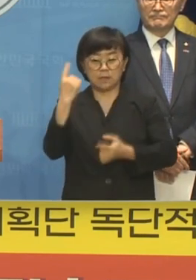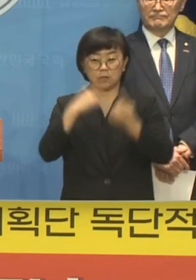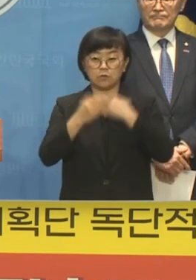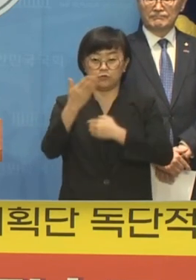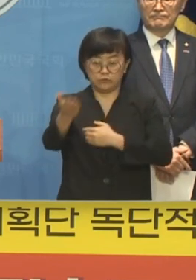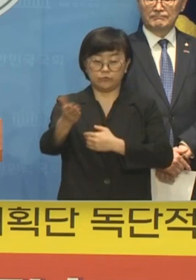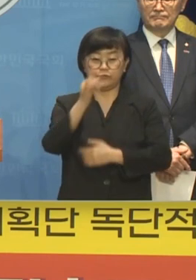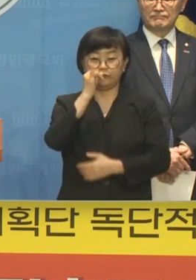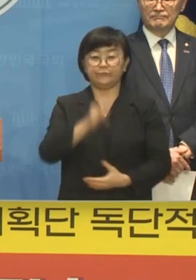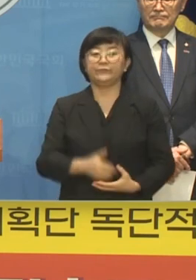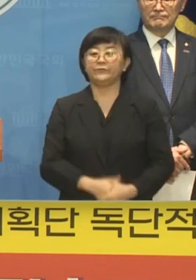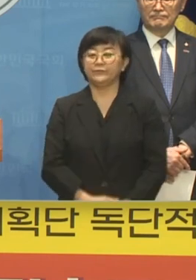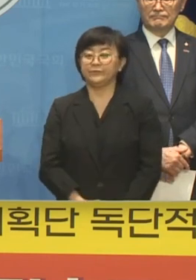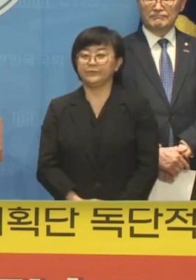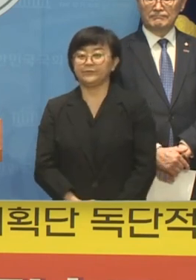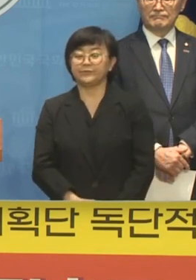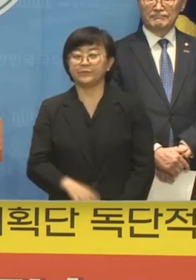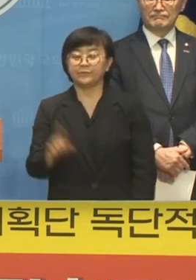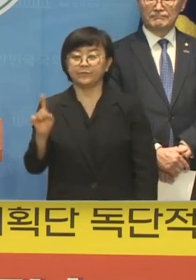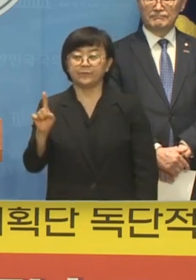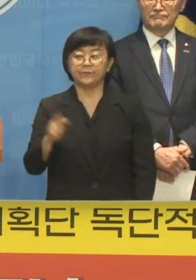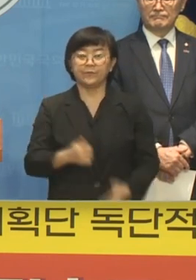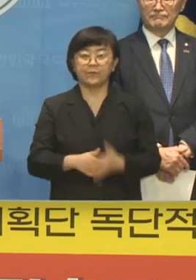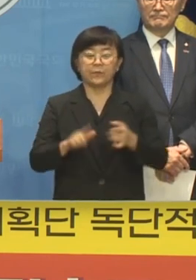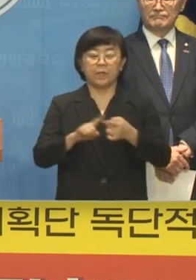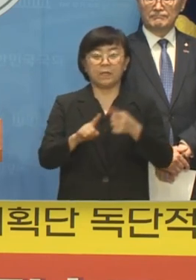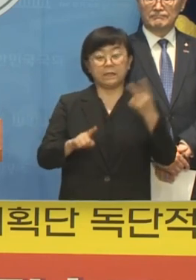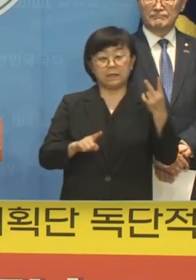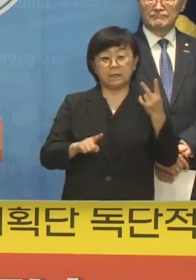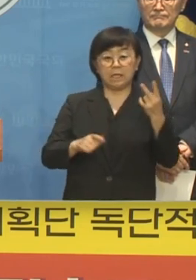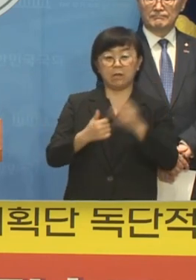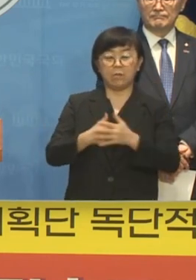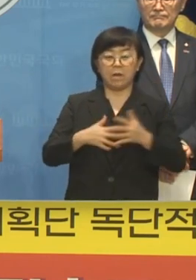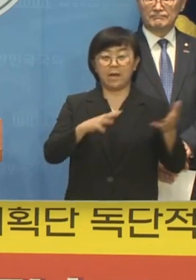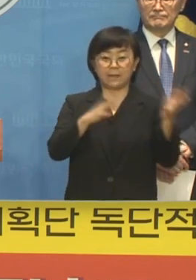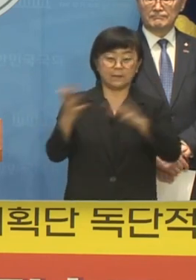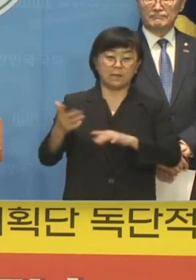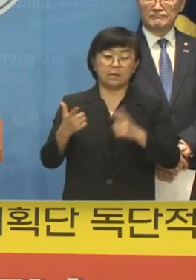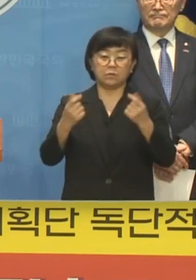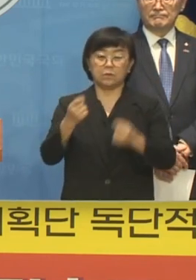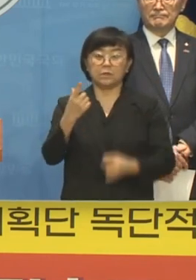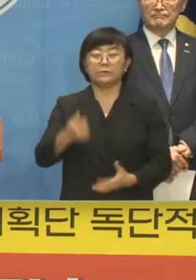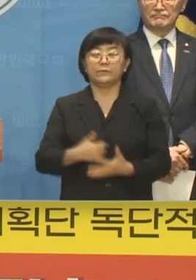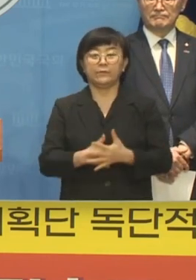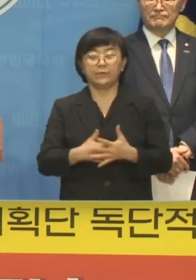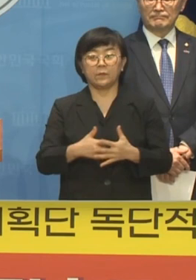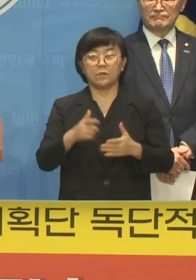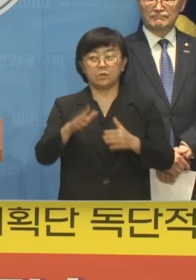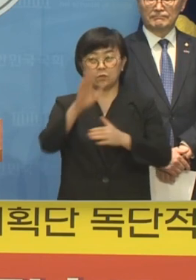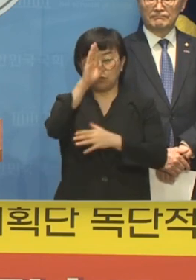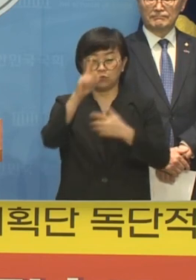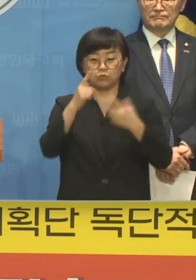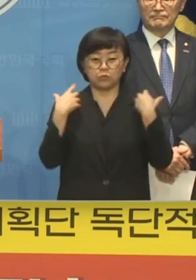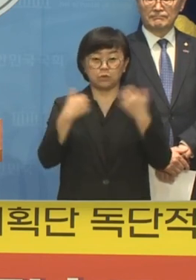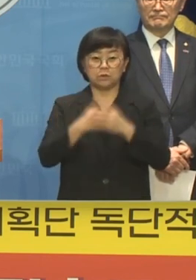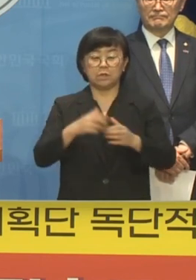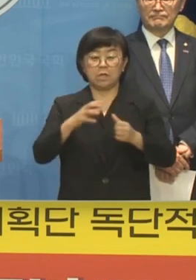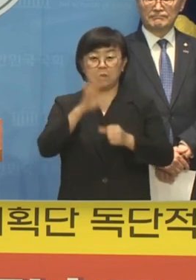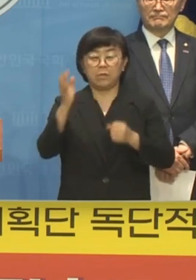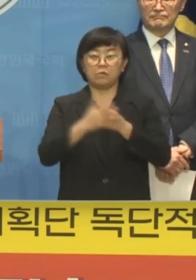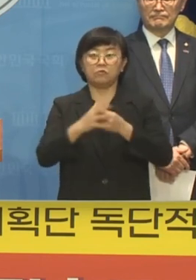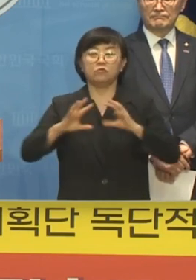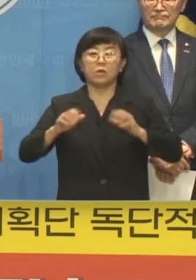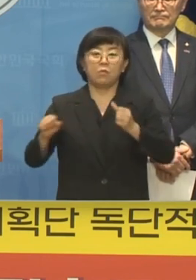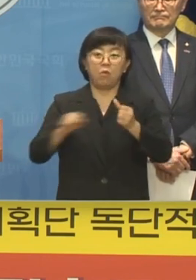서슴지 않고 있습니다. 이것은 제2의 학살 행위입니다. 정부는 해방공화에서 국가 폭력에